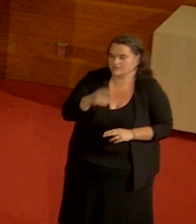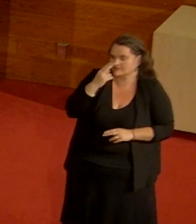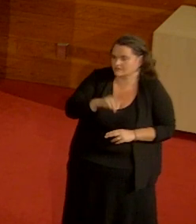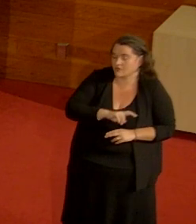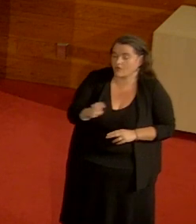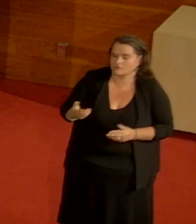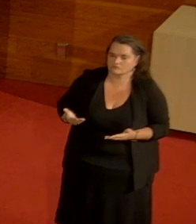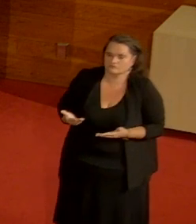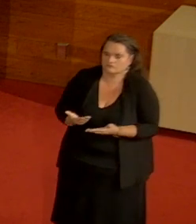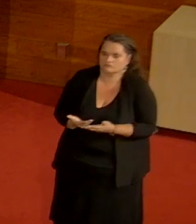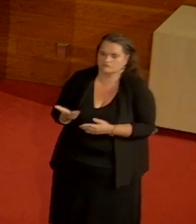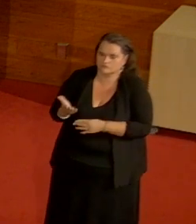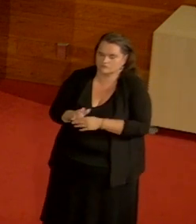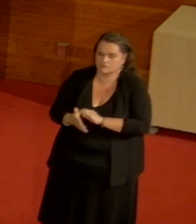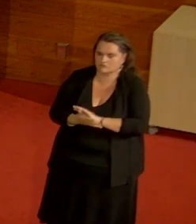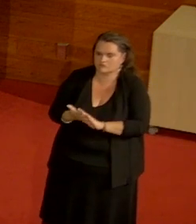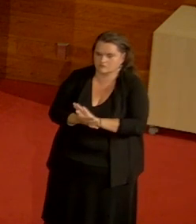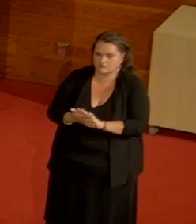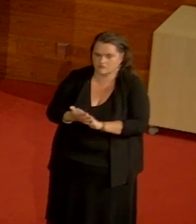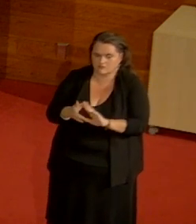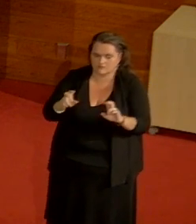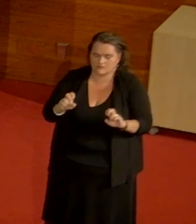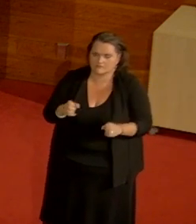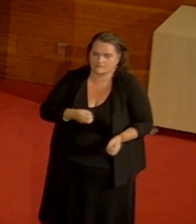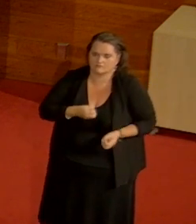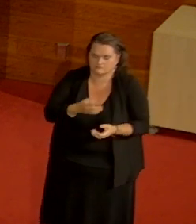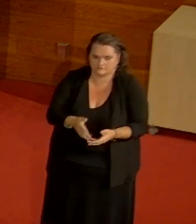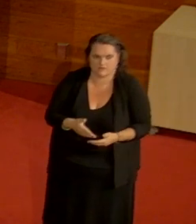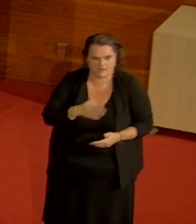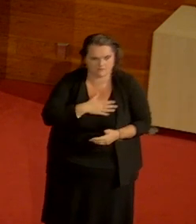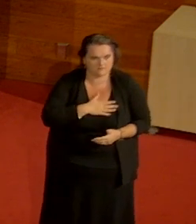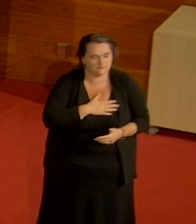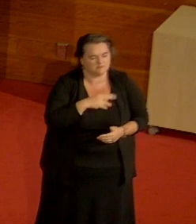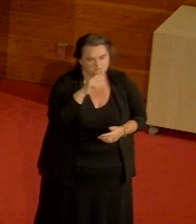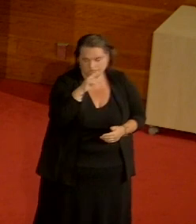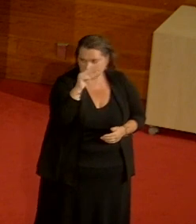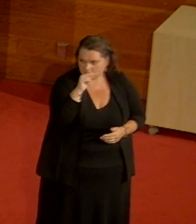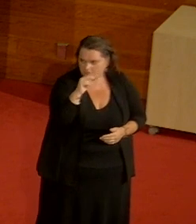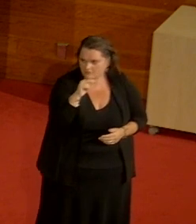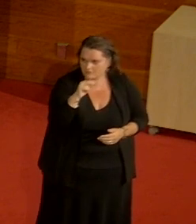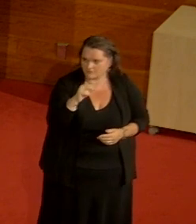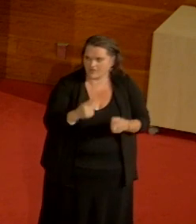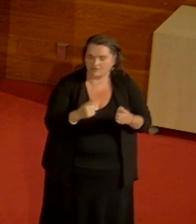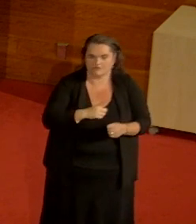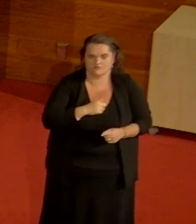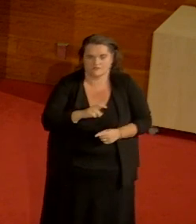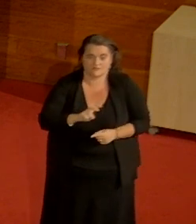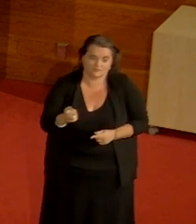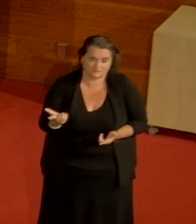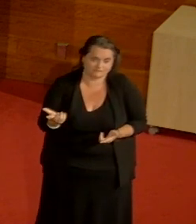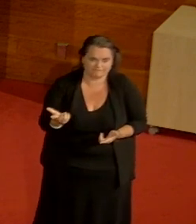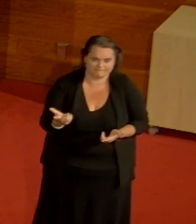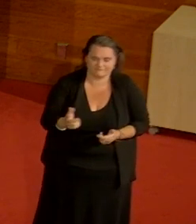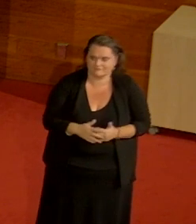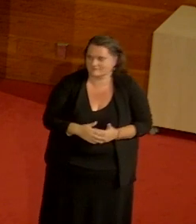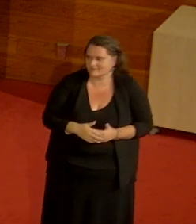propositivo siempre cuando hablas de estas cuestiones a mí es algo que que me preocupa y algunos días más que otros gracias Te